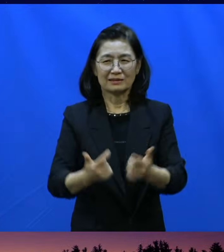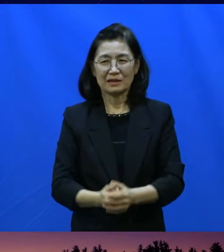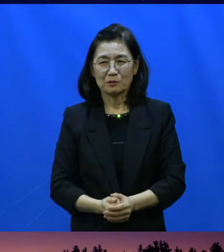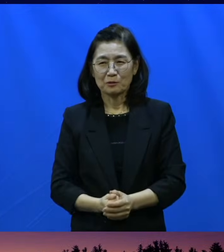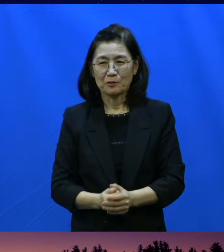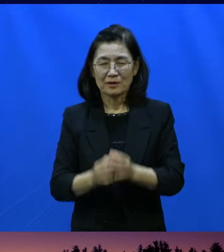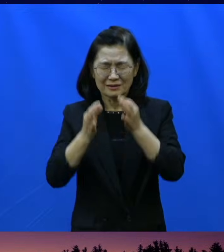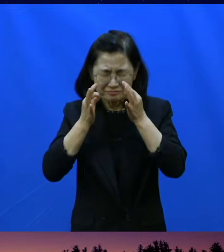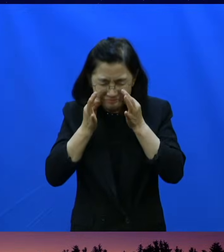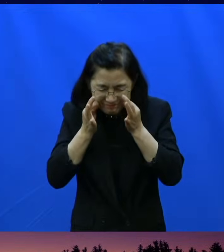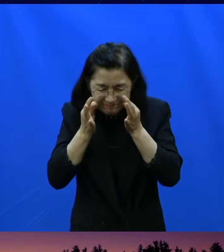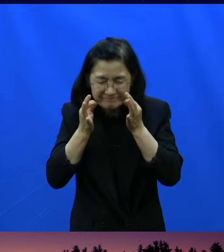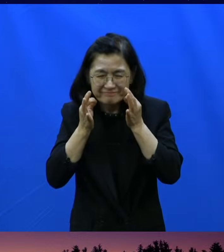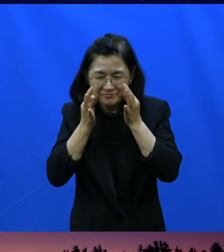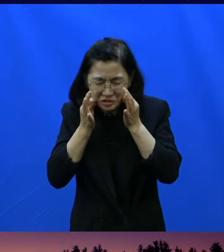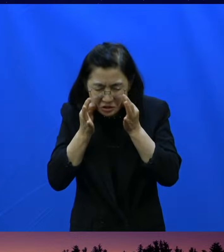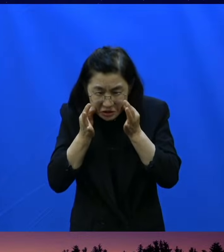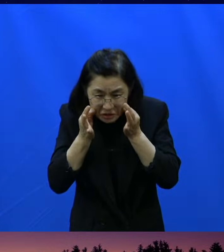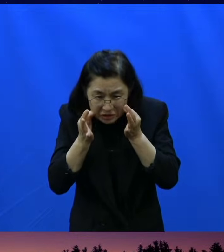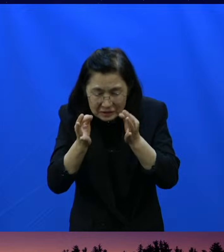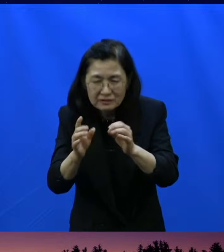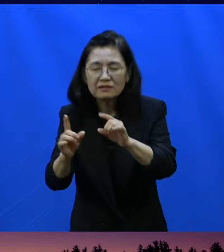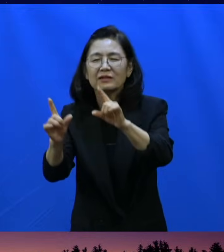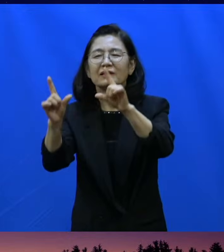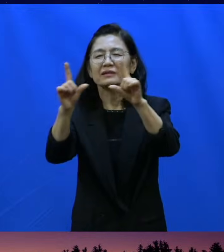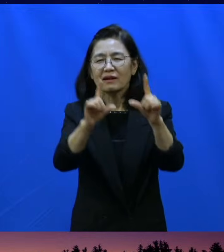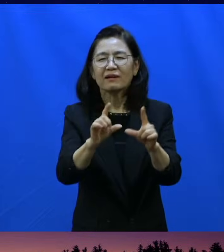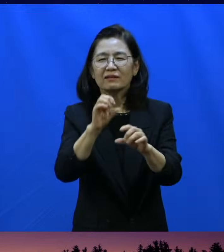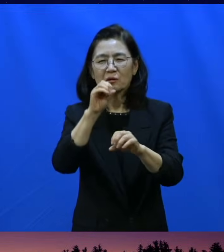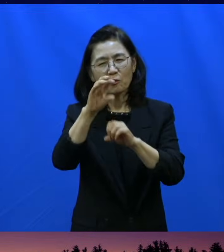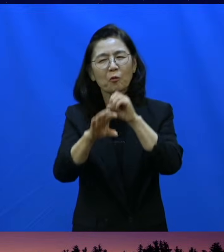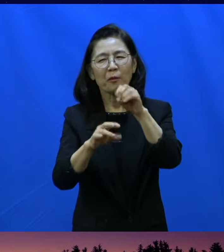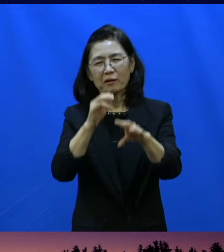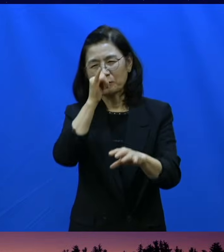자신의 영혼과 몸을 갈아 넣었다. 이렇게 표현을 할 만한 거죠.